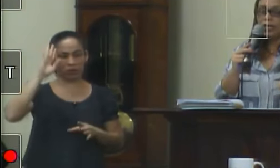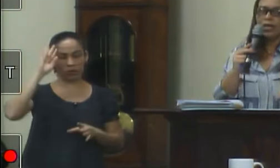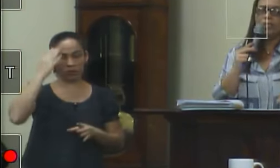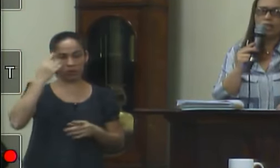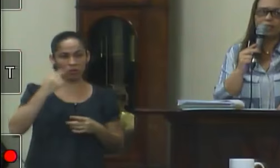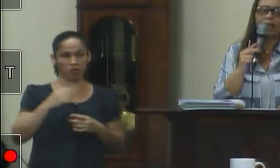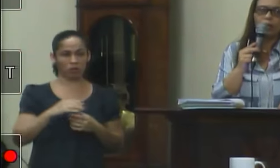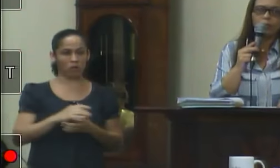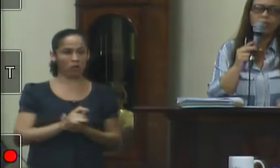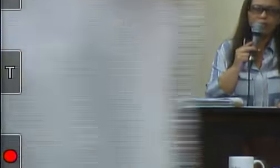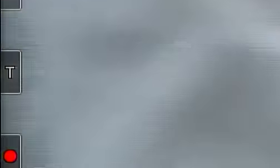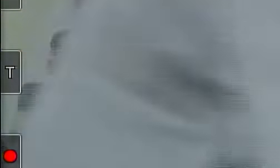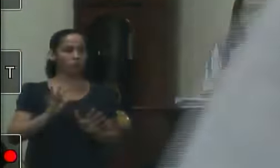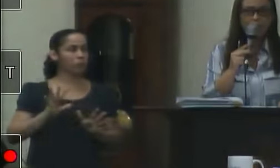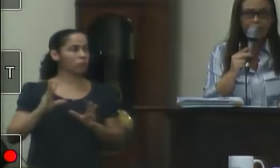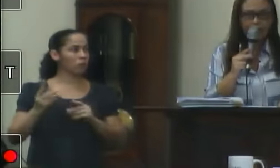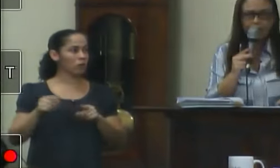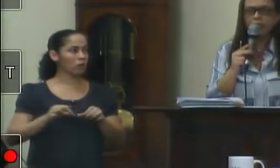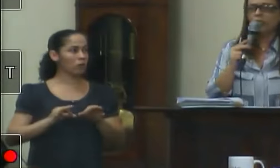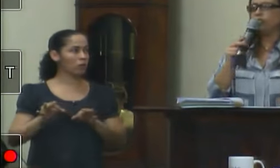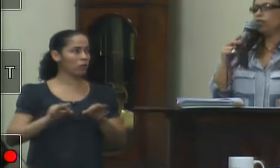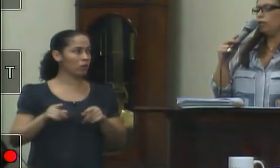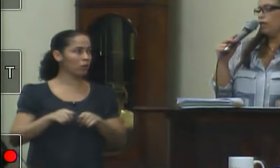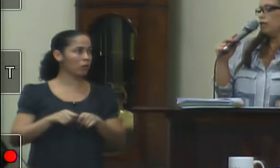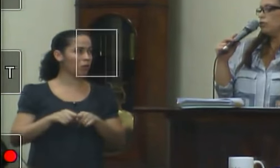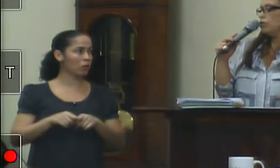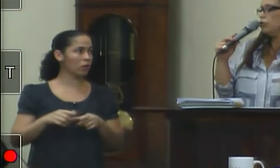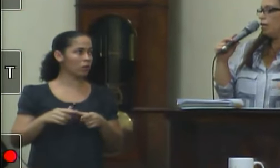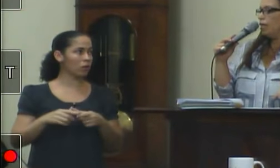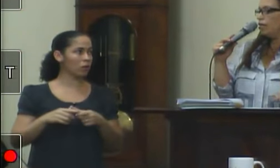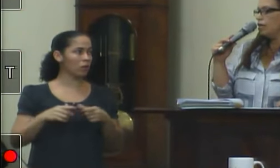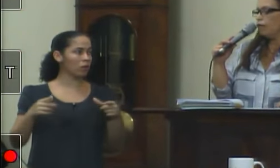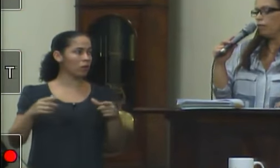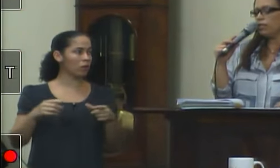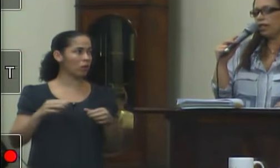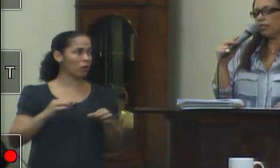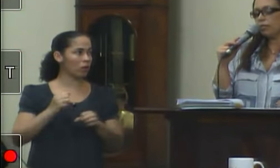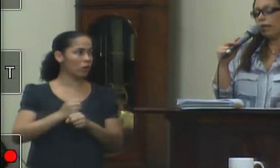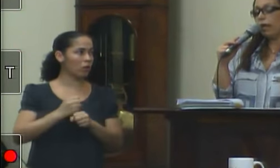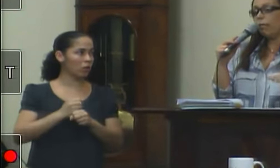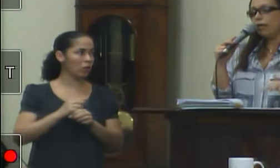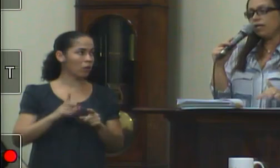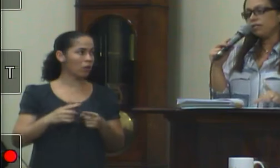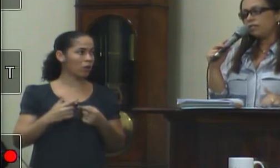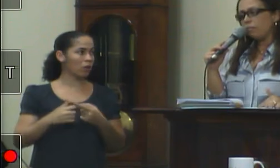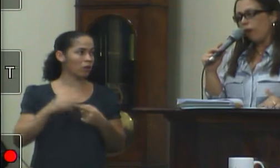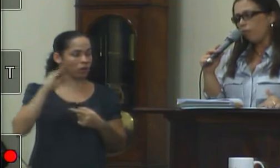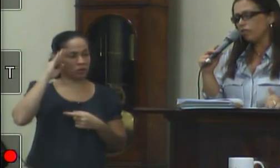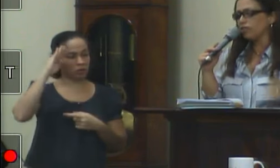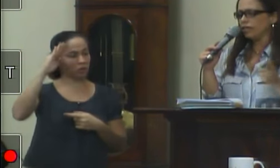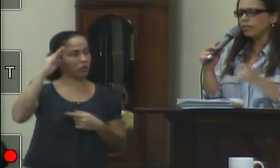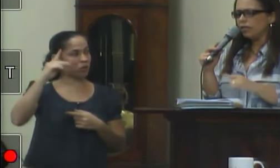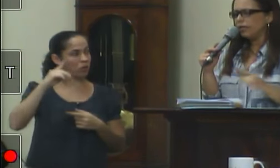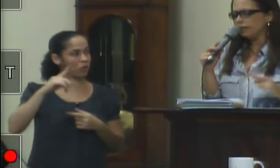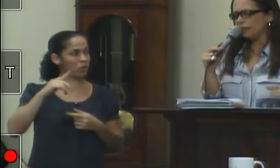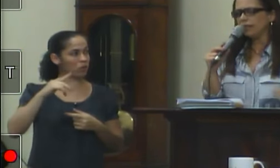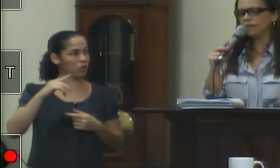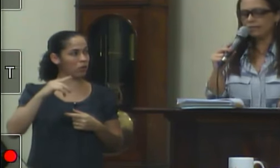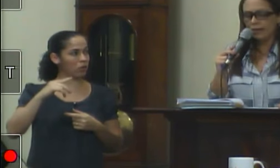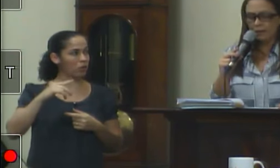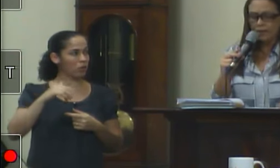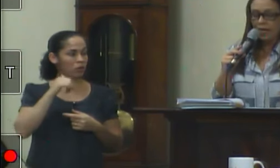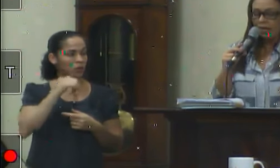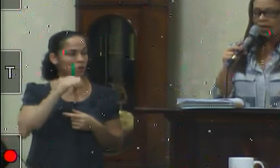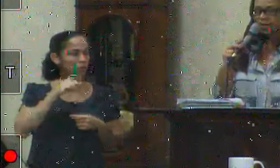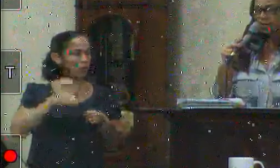parte e já está um projeto também de alterações, de pequenas reformas na Casa da Mulher, principalmente da Casa da Mulher e da Criança,